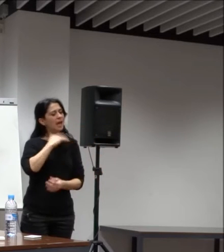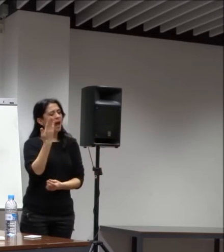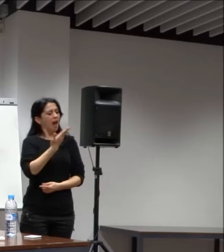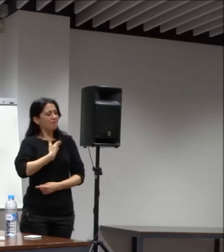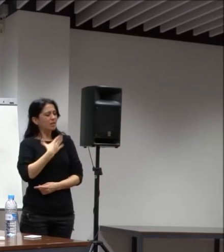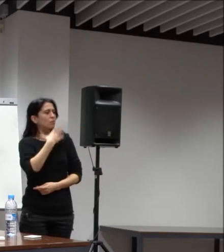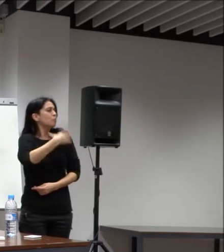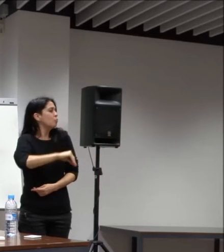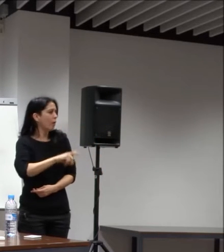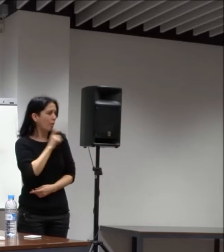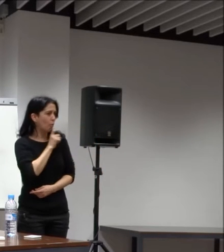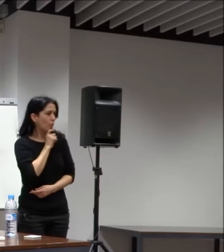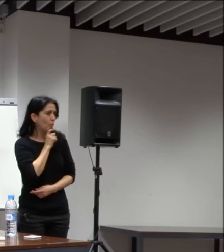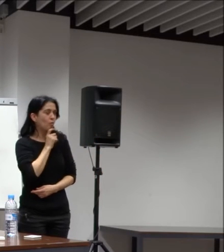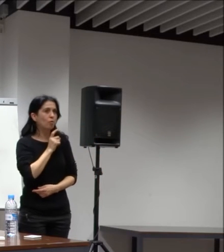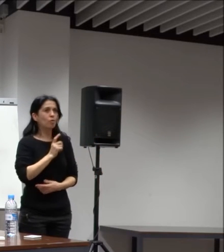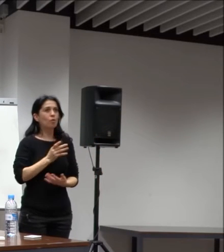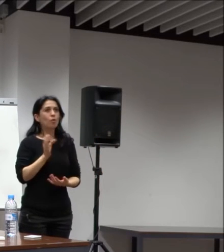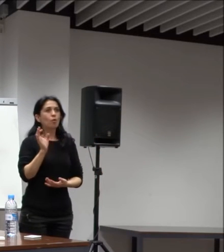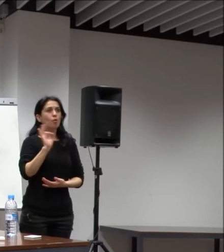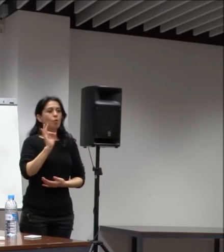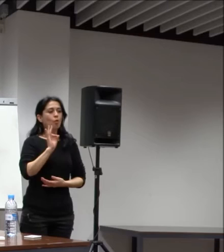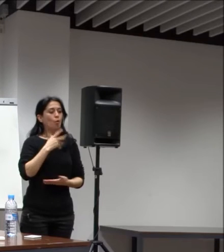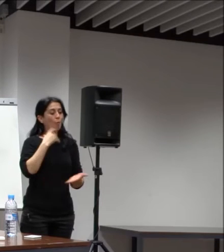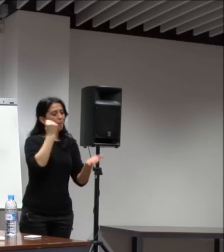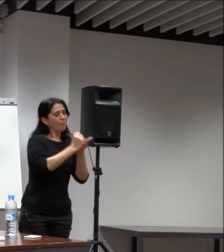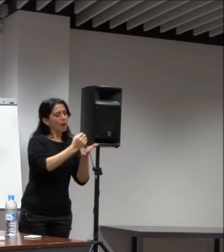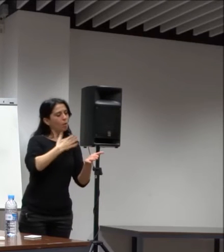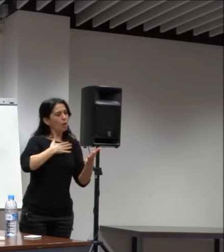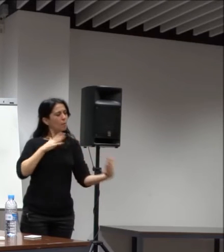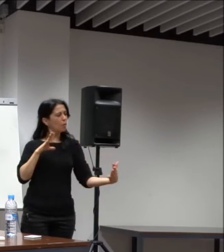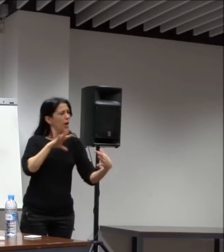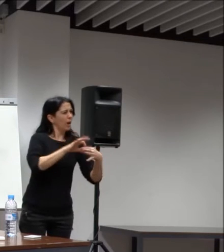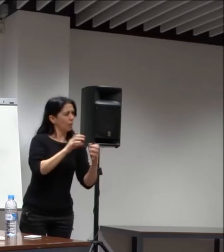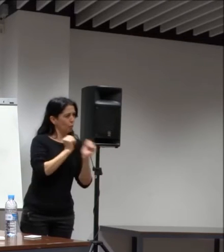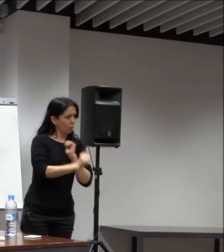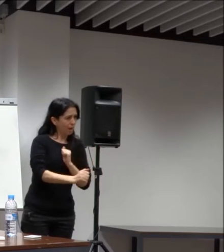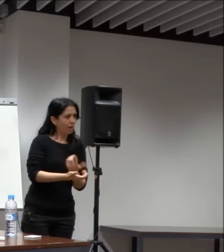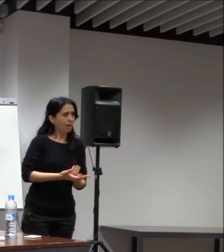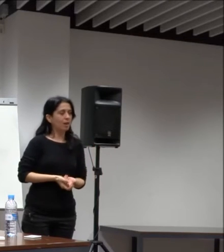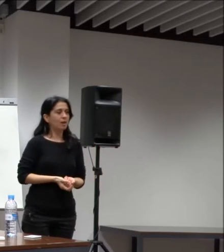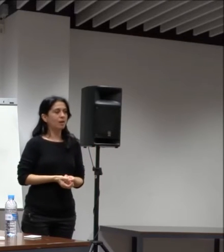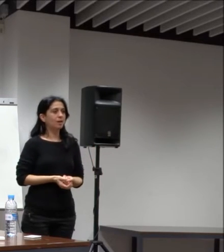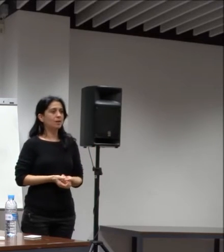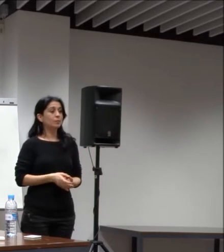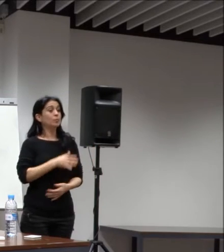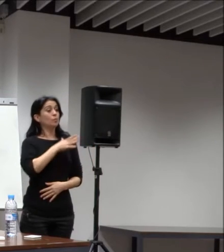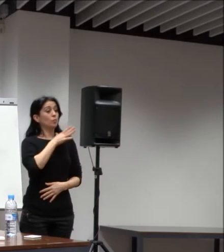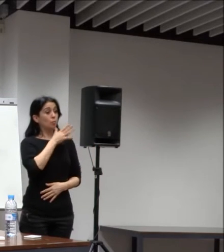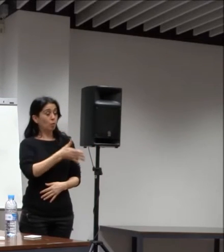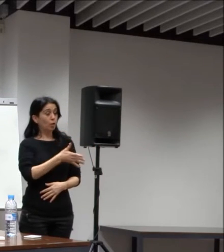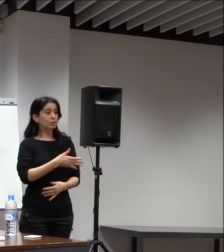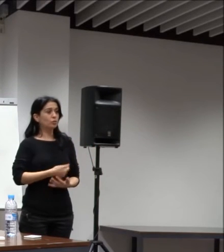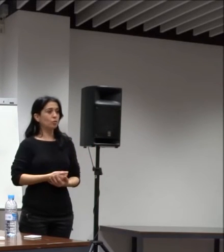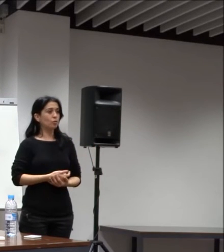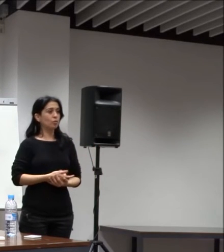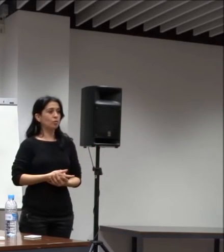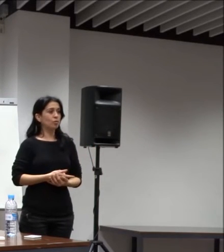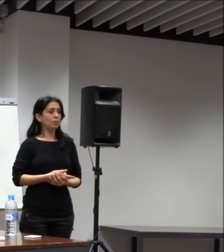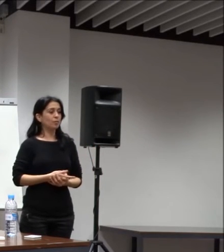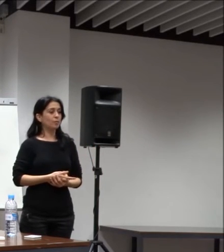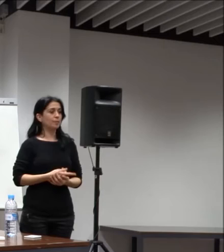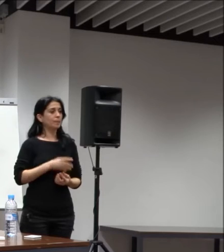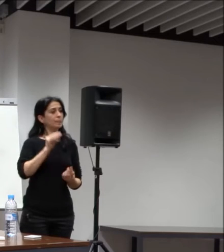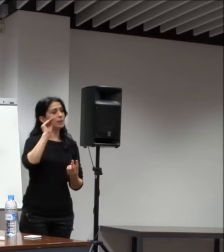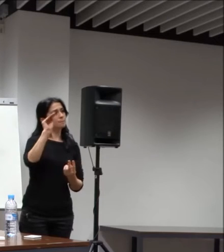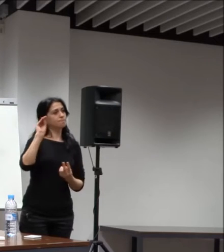afectar, qué relación podemos tener con nuestro banco. Y por ello aquí contamos, hemos llamado a, como